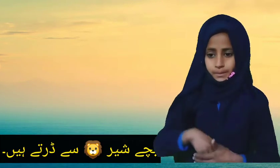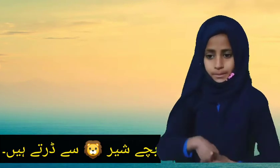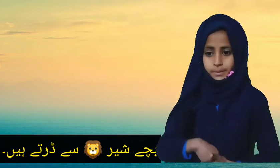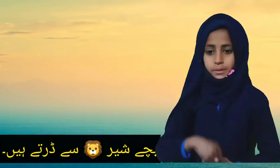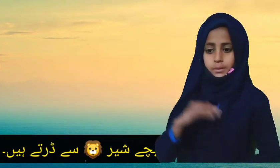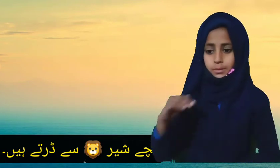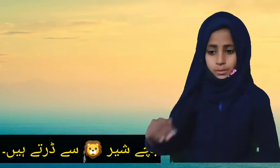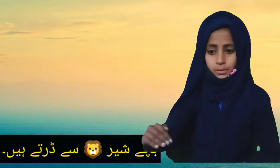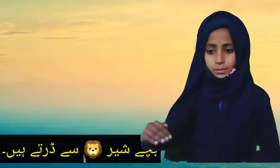बच्चे